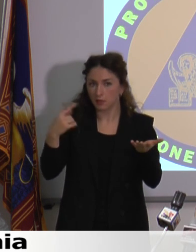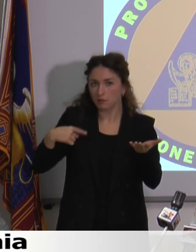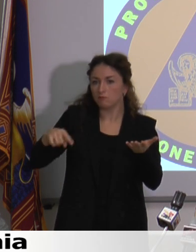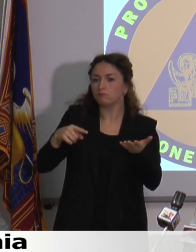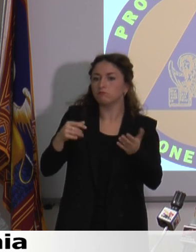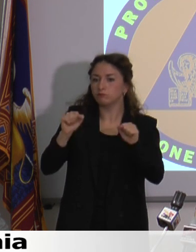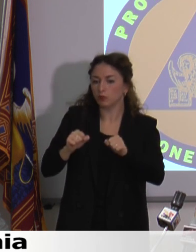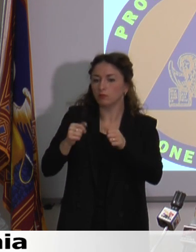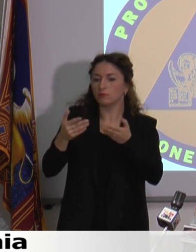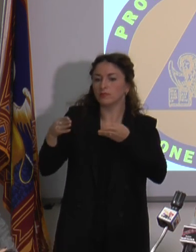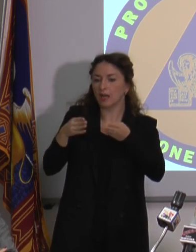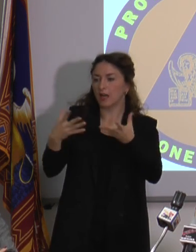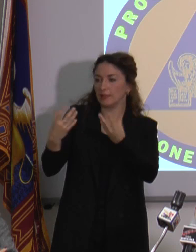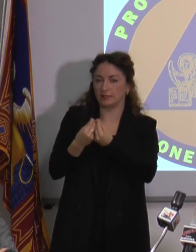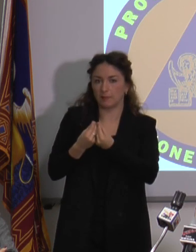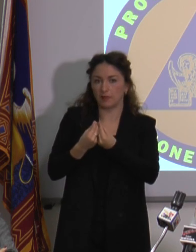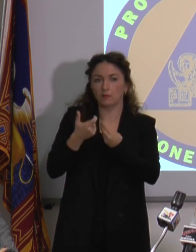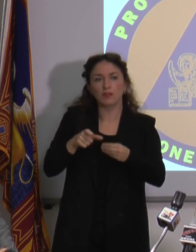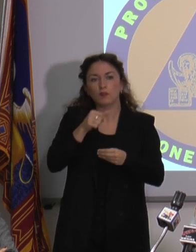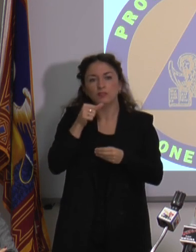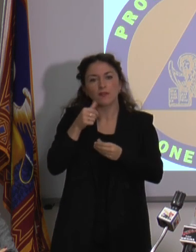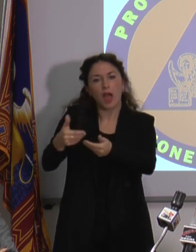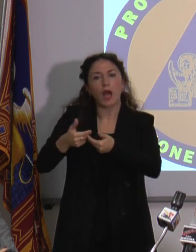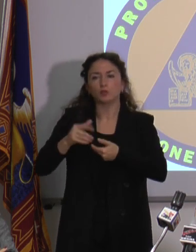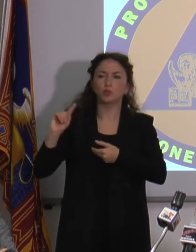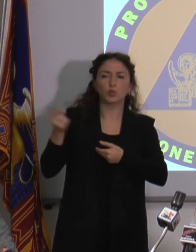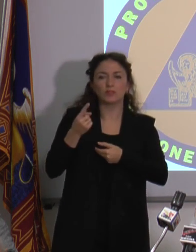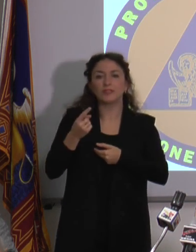affrontarlo abbiamo bisogno dell'aiuto di tutti per fare tamponi